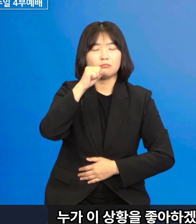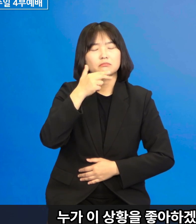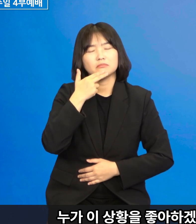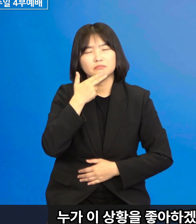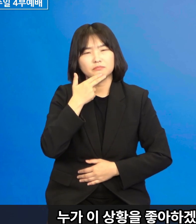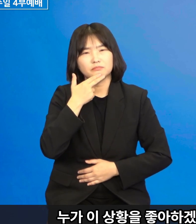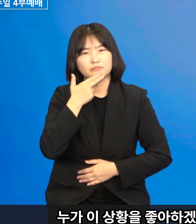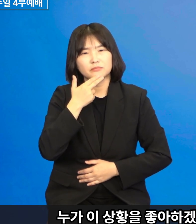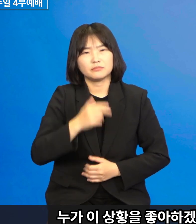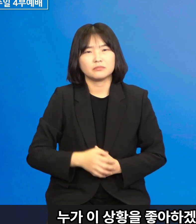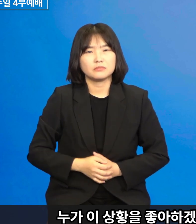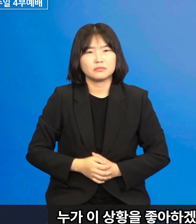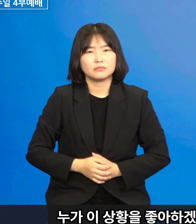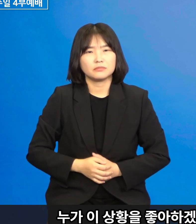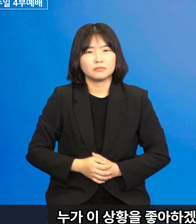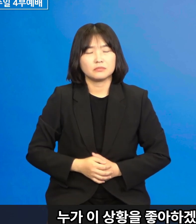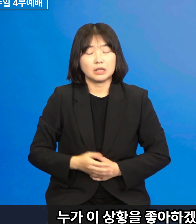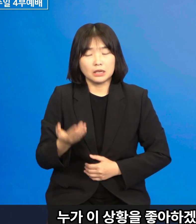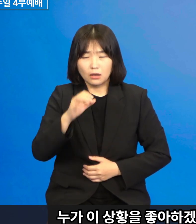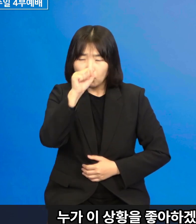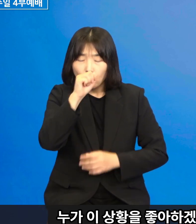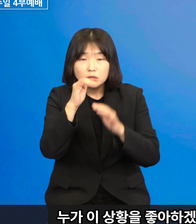누가 이 상황을 좋아할 사람이 있습니다.